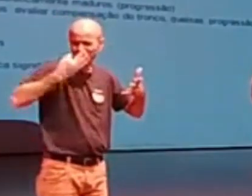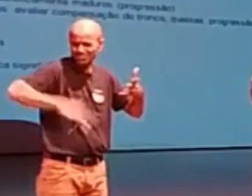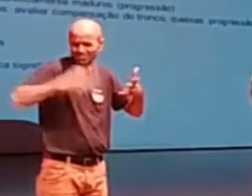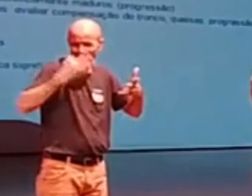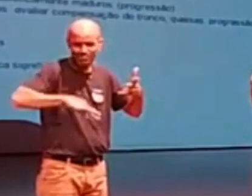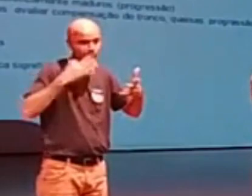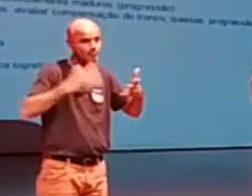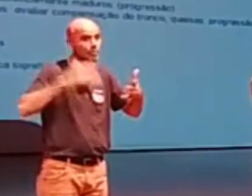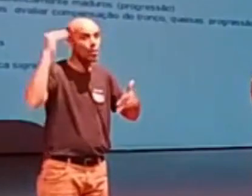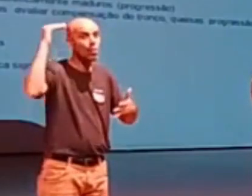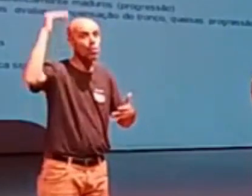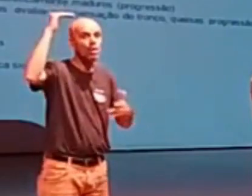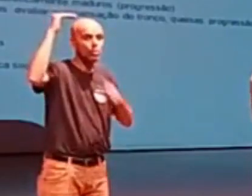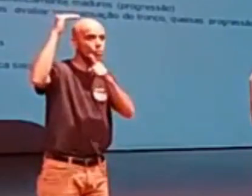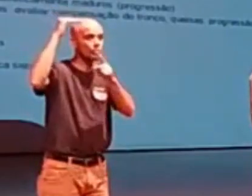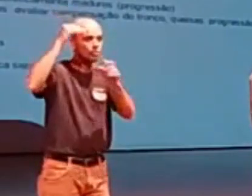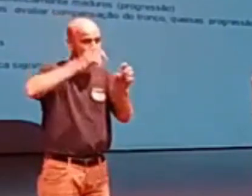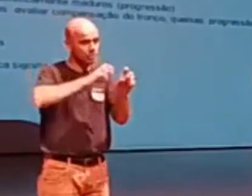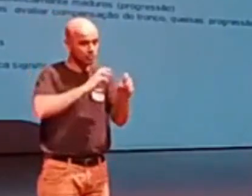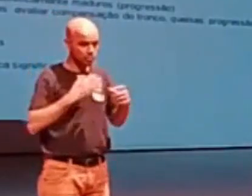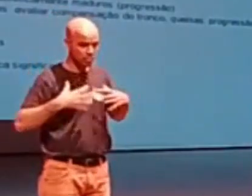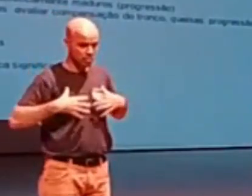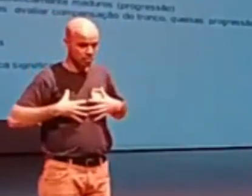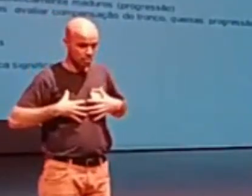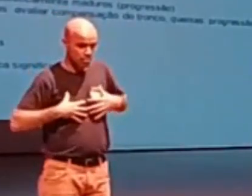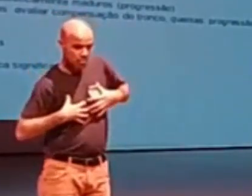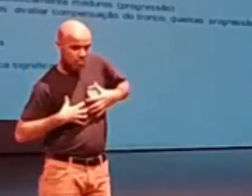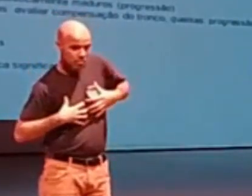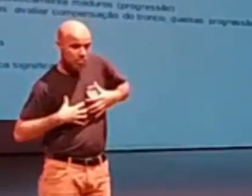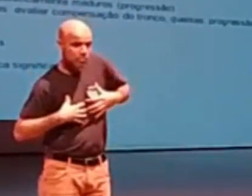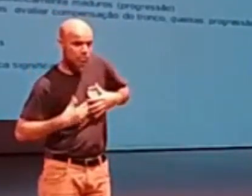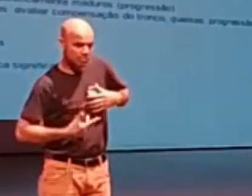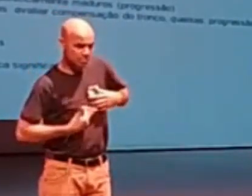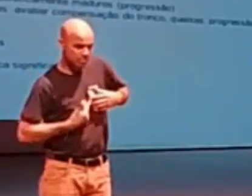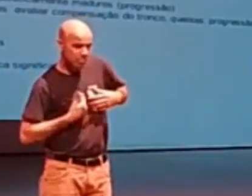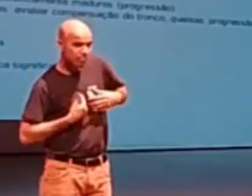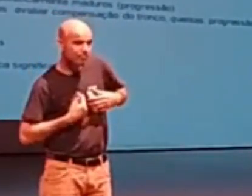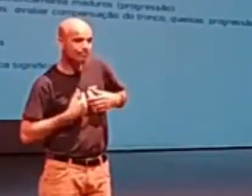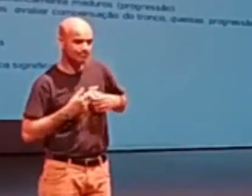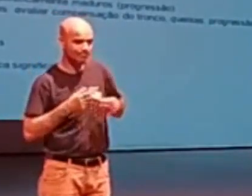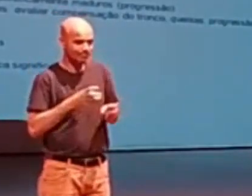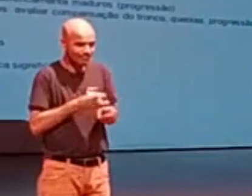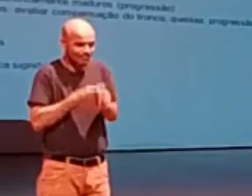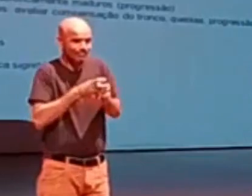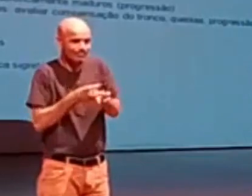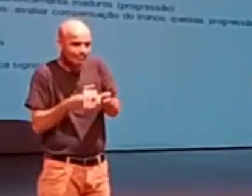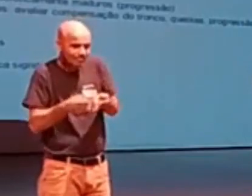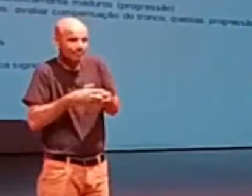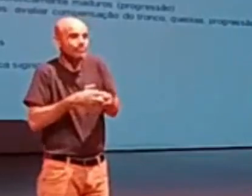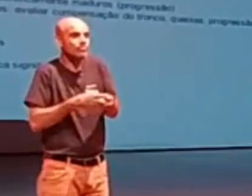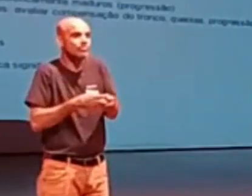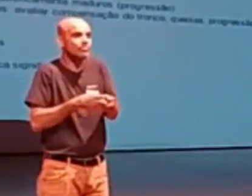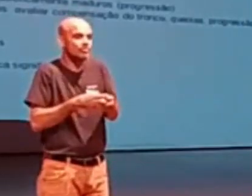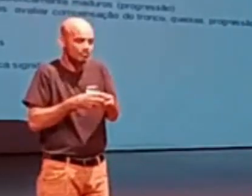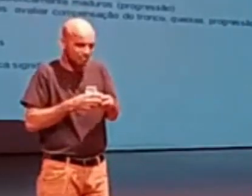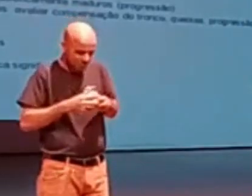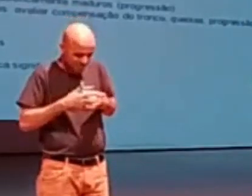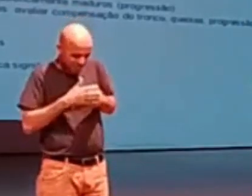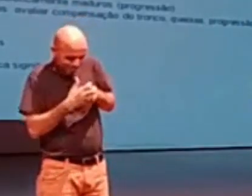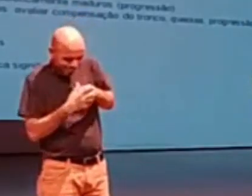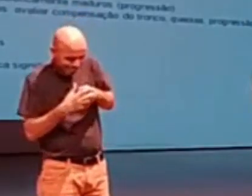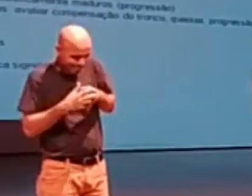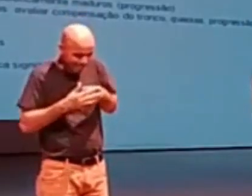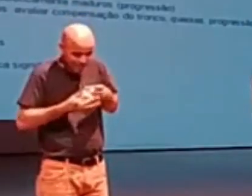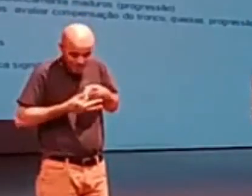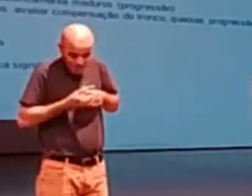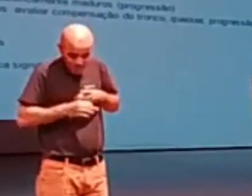um adulto, que tinha uma escoliose torácica, eu precisei fazer uma fixação curta porque a faceta, que é aquela articulação, estava tão degenerada que aquilo